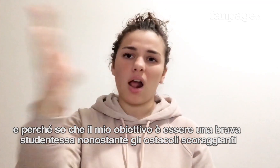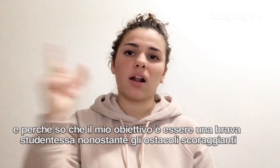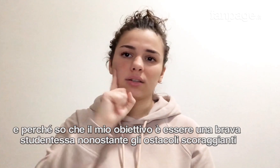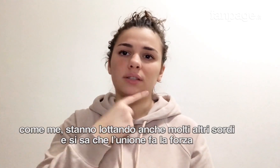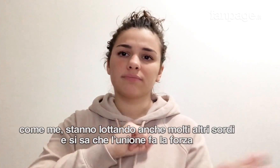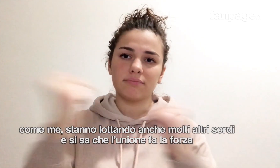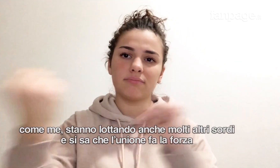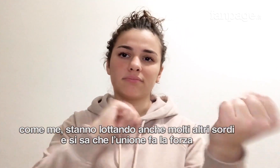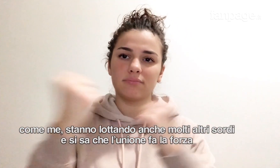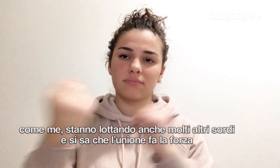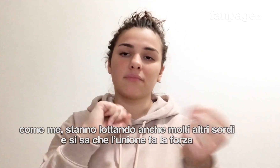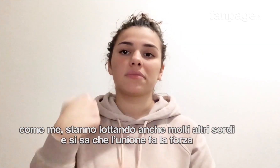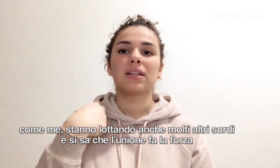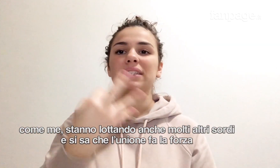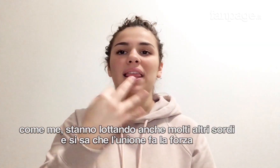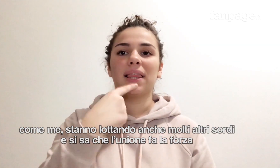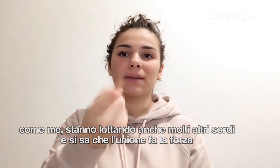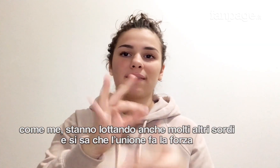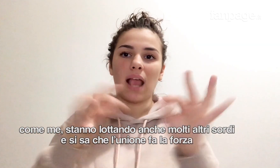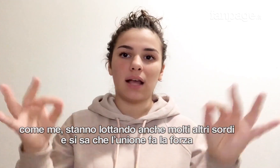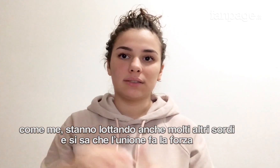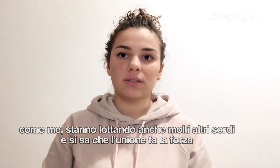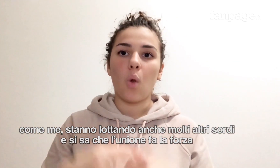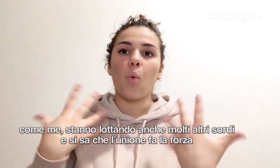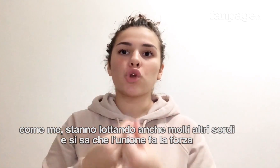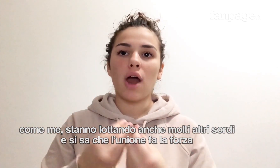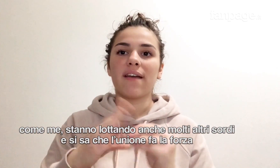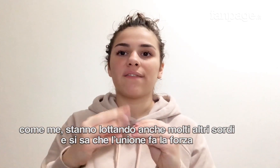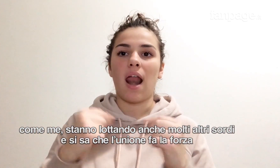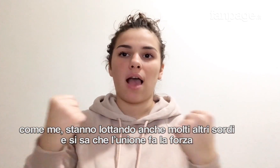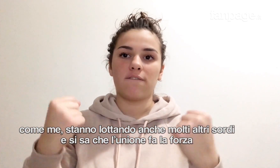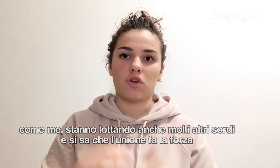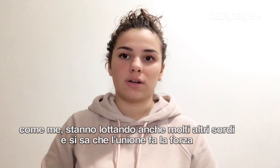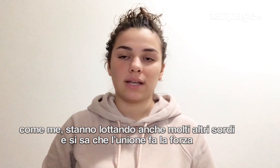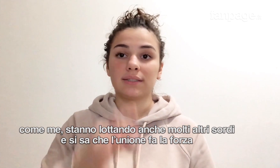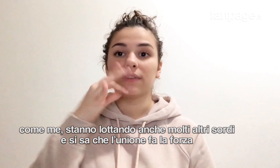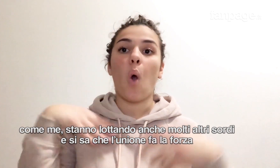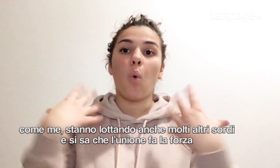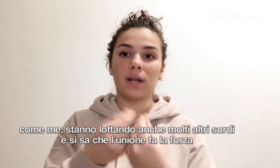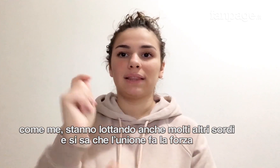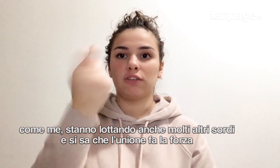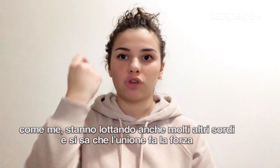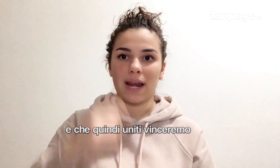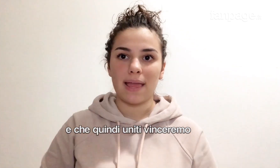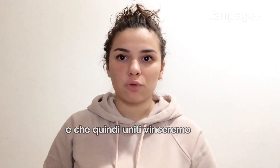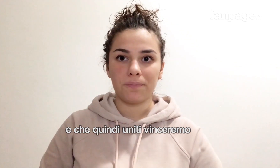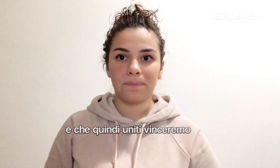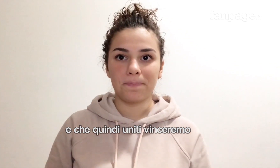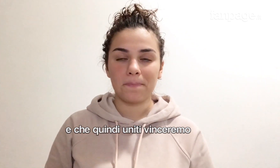Come me, molti altri sordi stanno lottando. E si sa che l'unione fa la forza e che quindi uniti